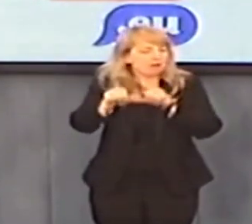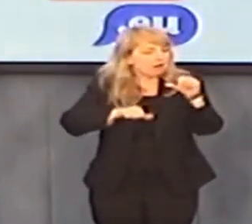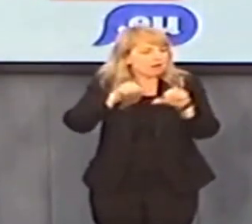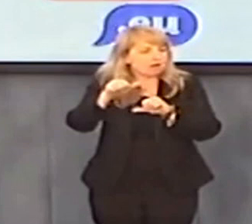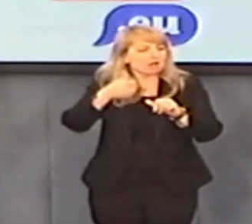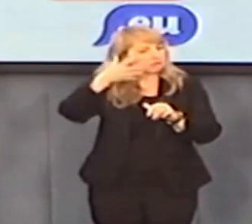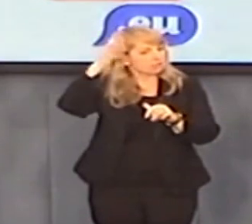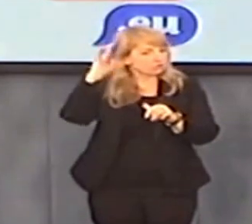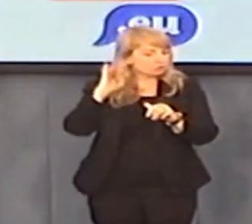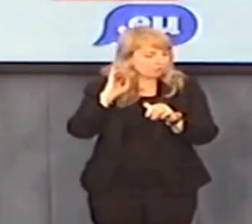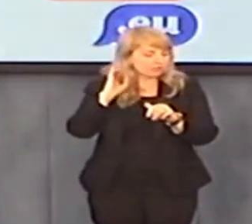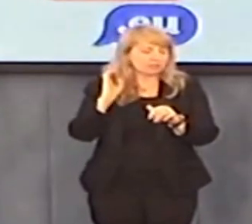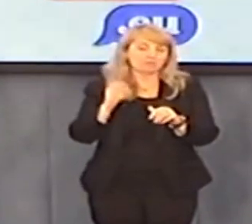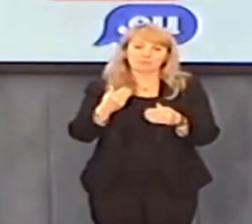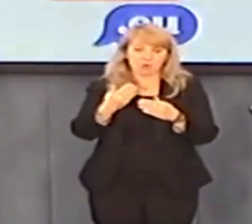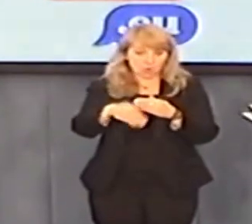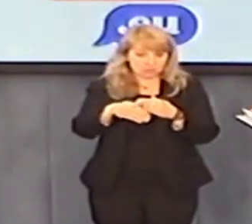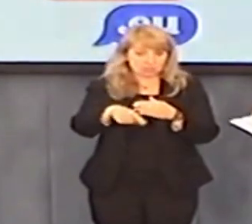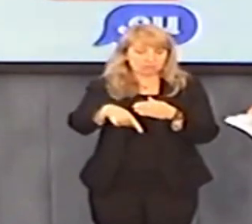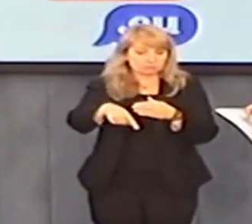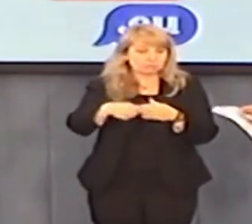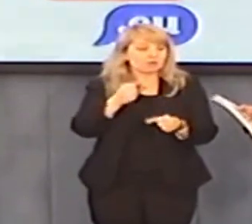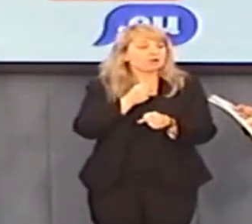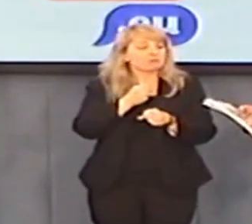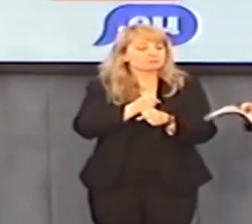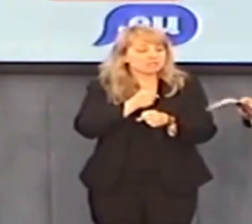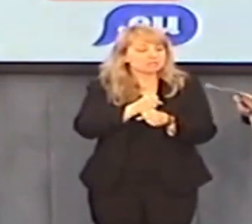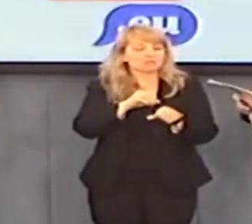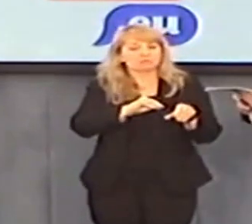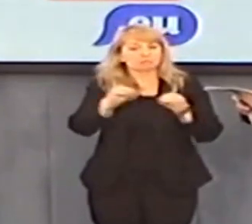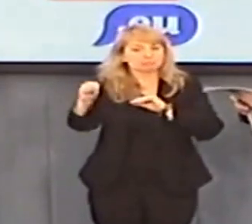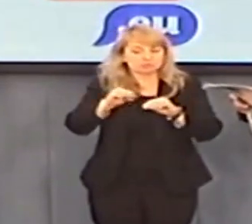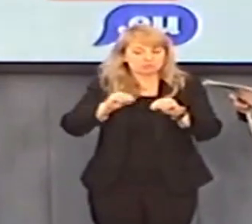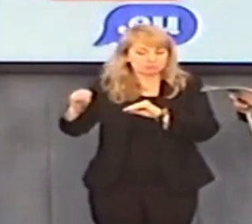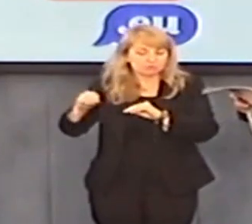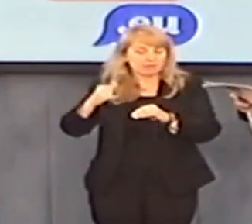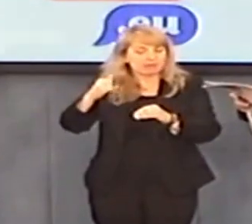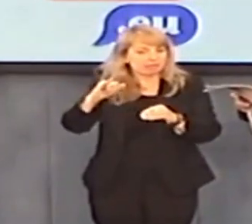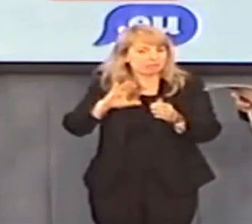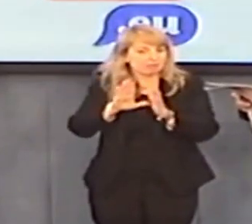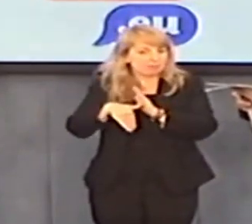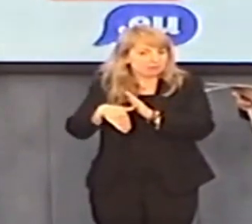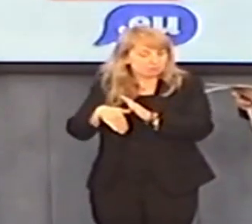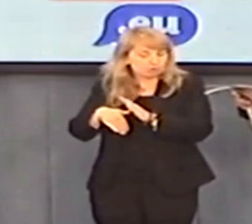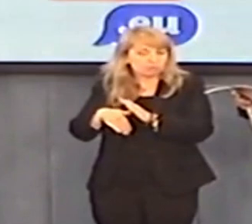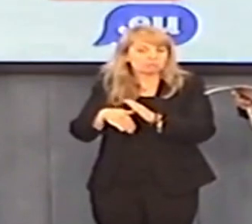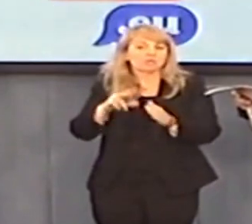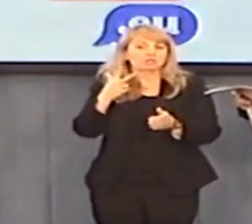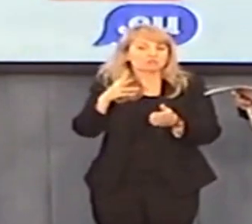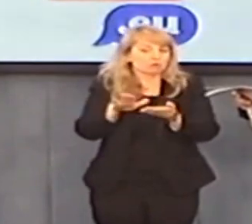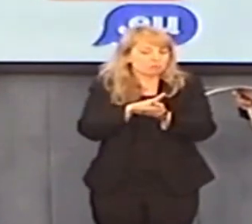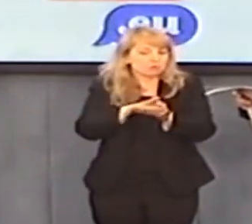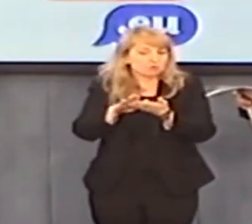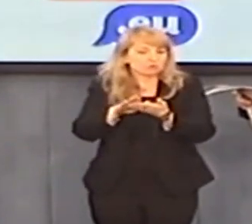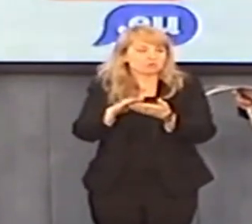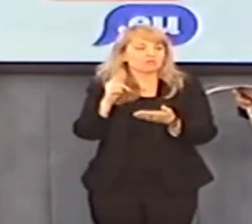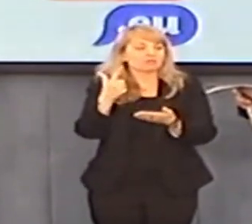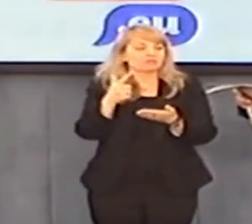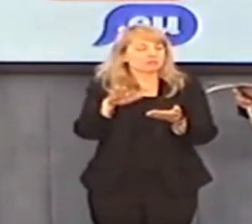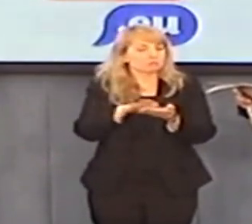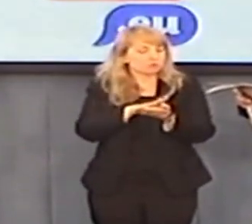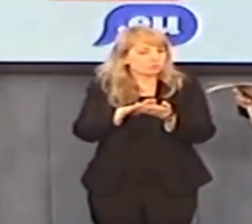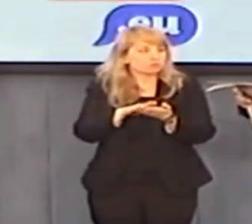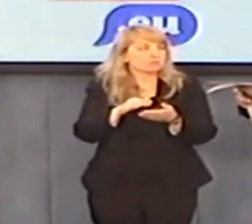Ostatnio pracował, a dokładnie został przerzucany w ciągu ostatnich 3 miesięcy, właściwie